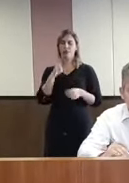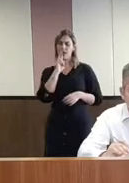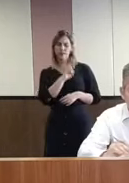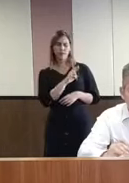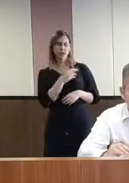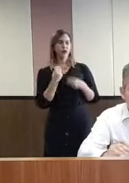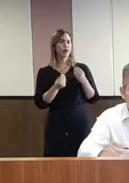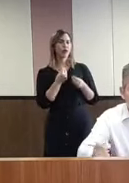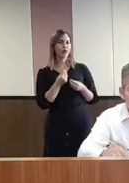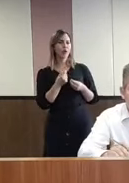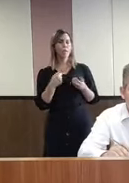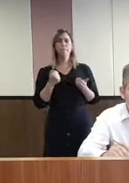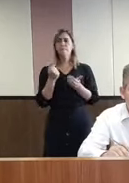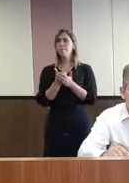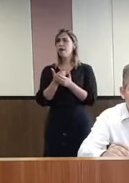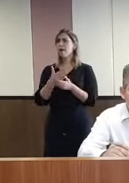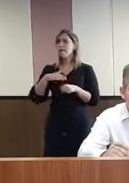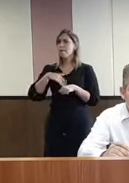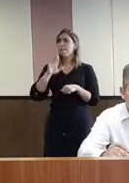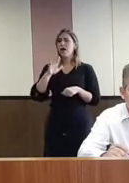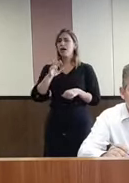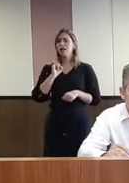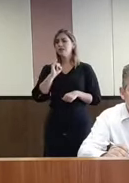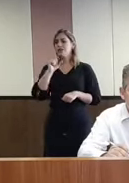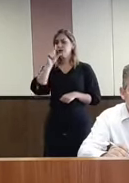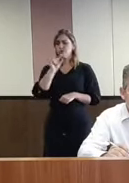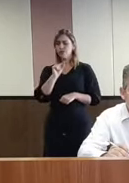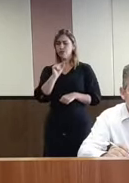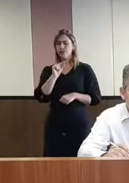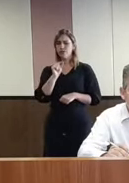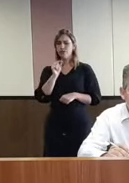aumentar a despesa do governo se a receita vai diminuir?